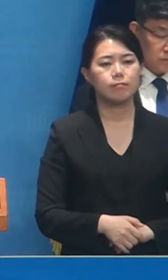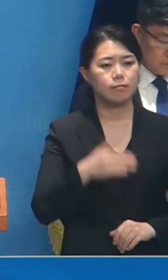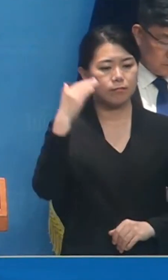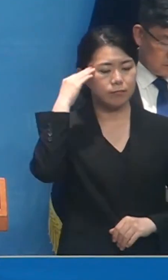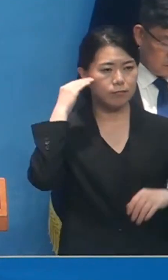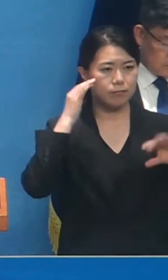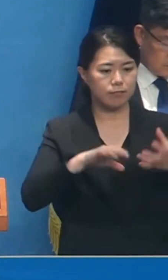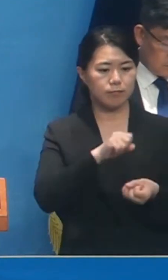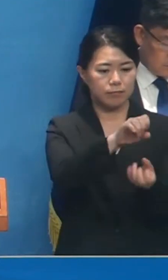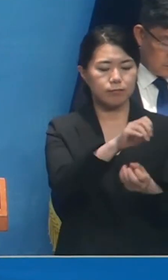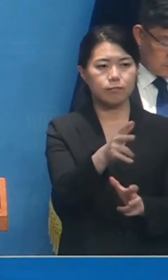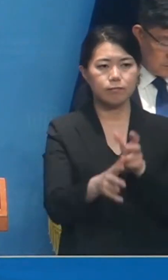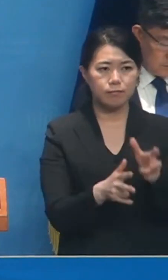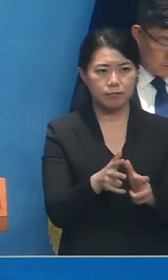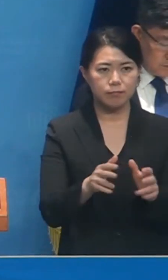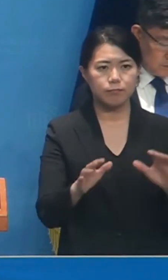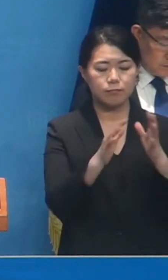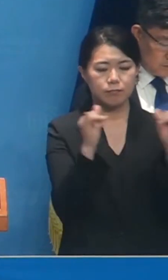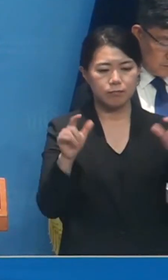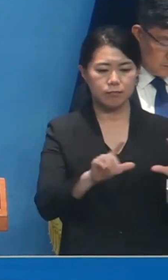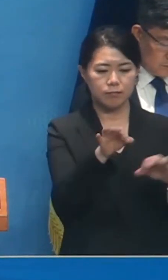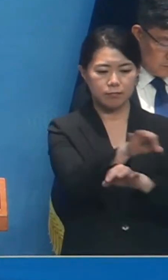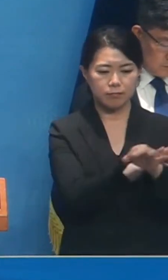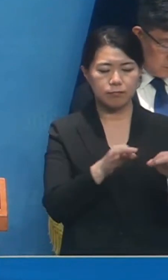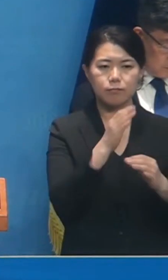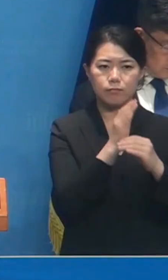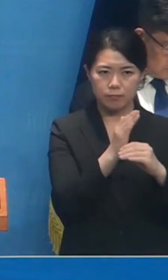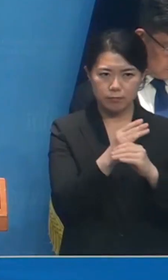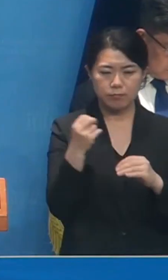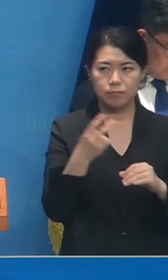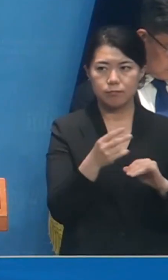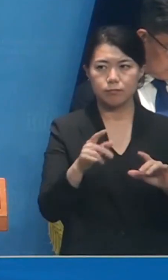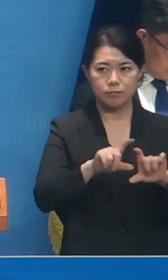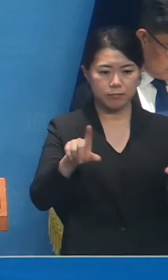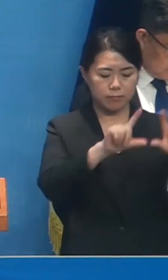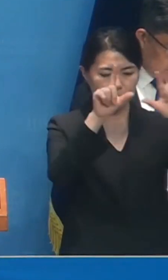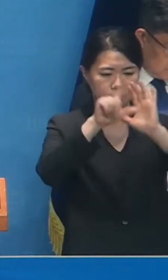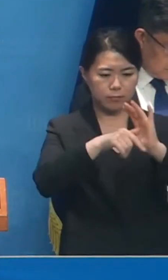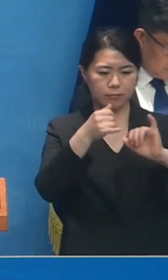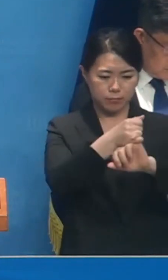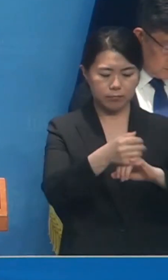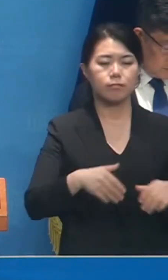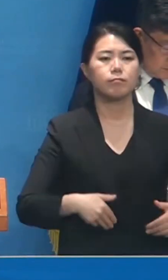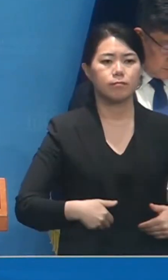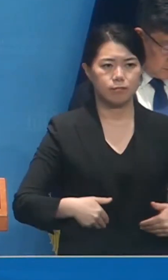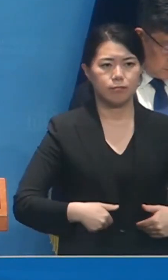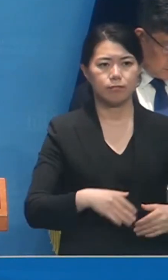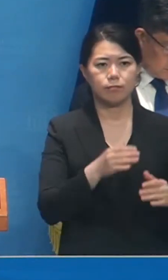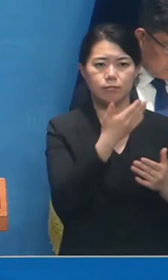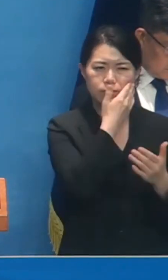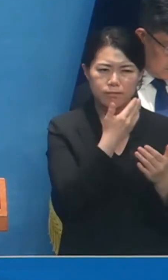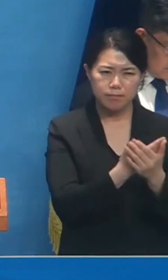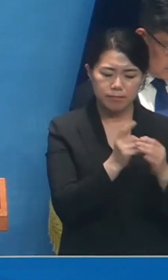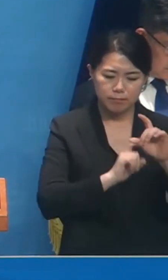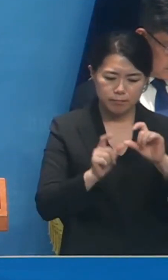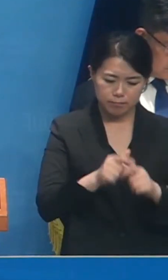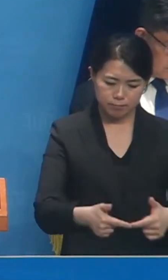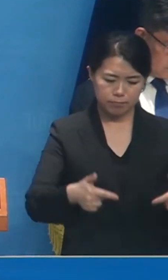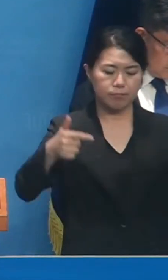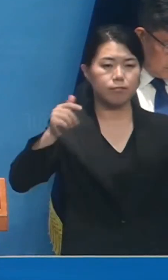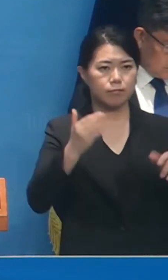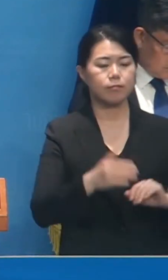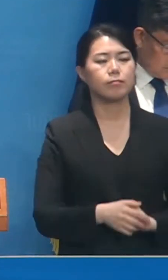대한민국 택배산업은 국민경제의 중심이자 일상생활의 필수적인 기반시설로 그 중요성이 날로 커지고